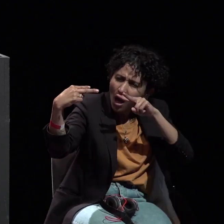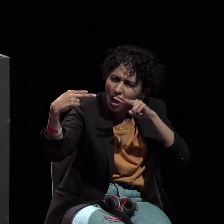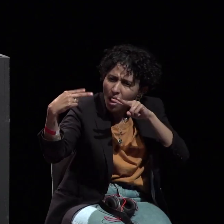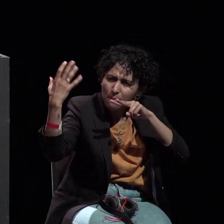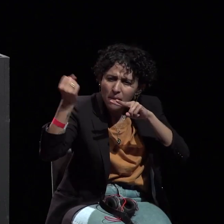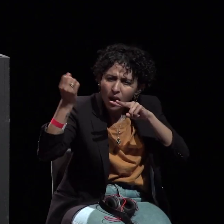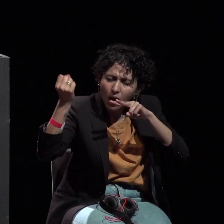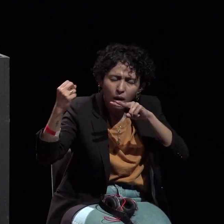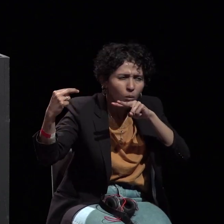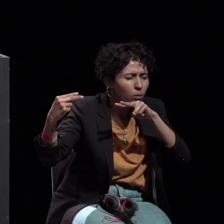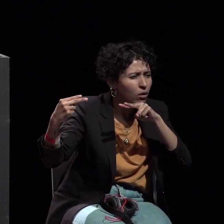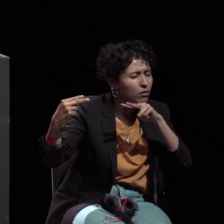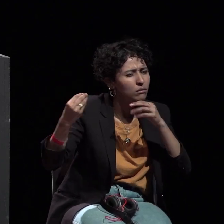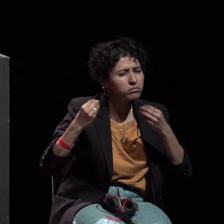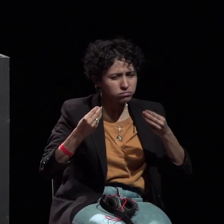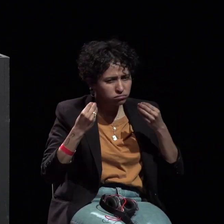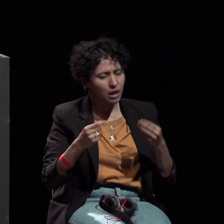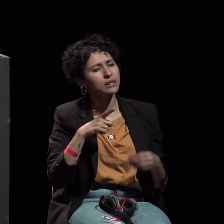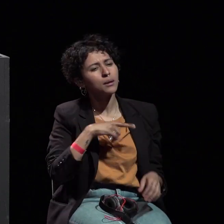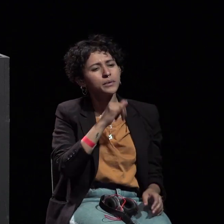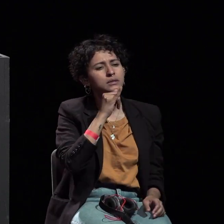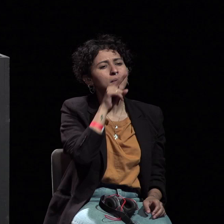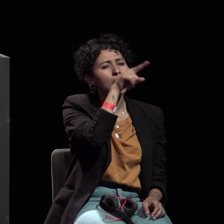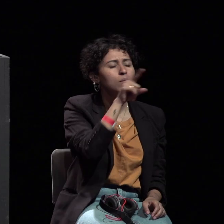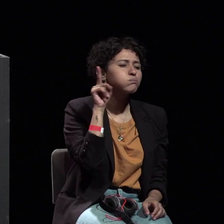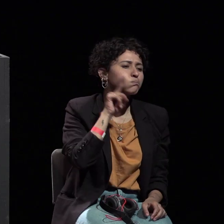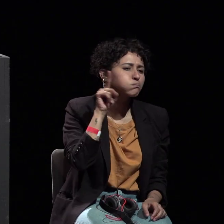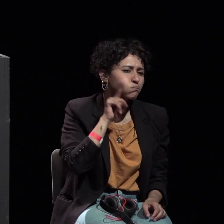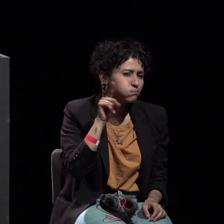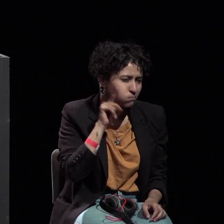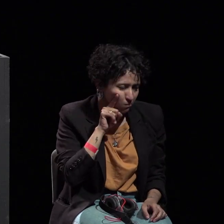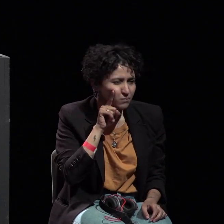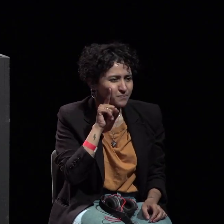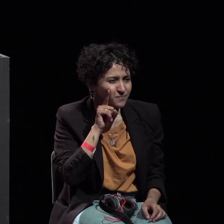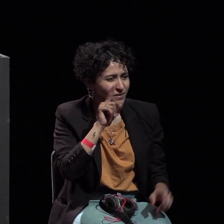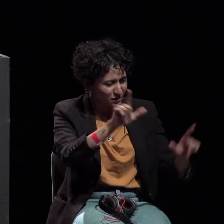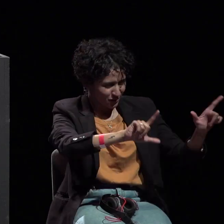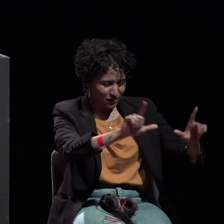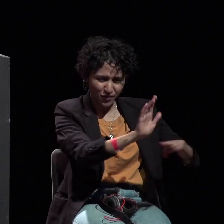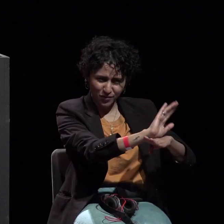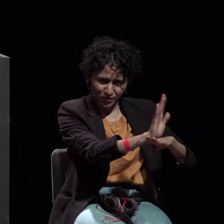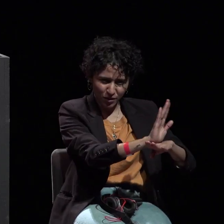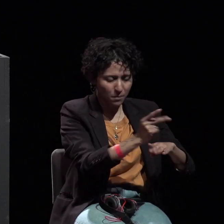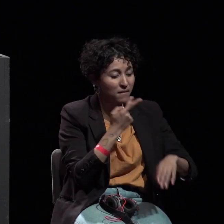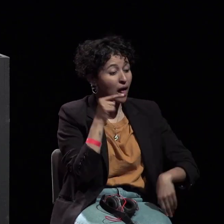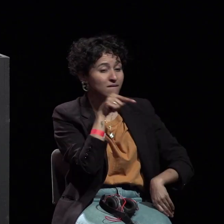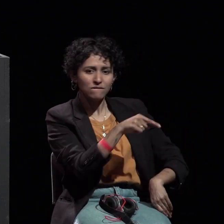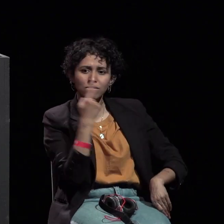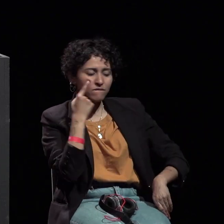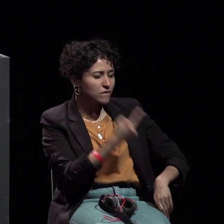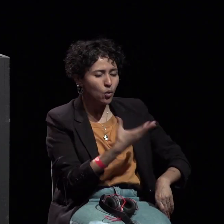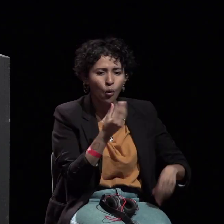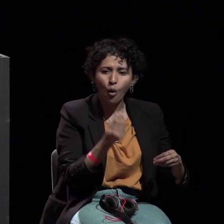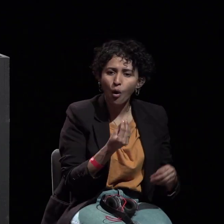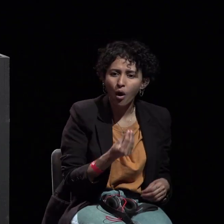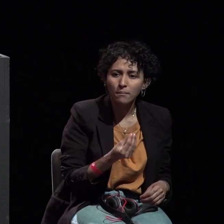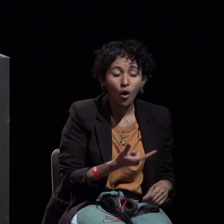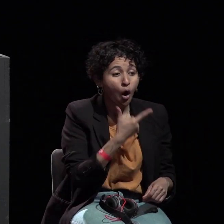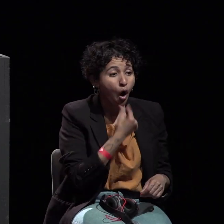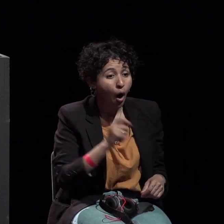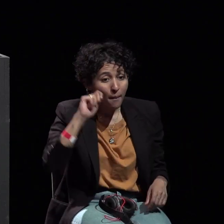fazer análise de filmes estadunidenses, e ela diz assim, olha como os homens negros há uma revanche, porque eles passam a